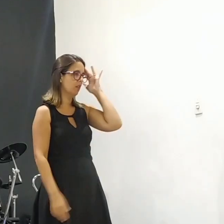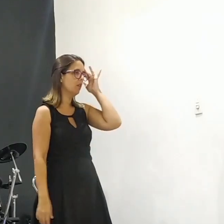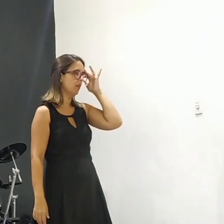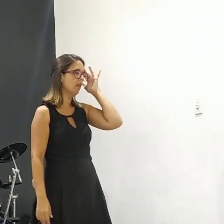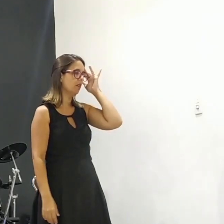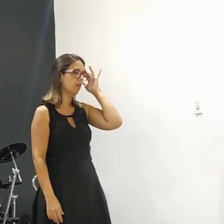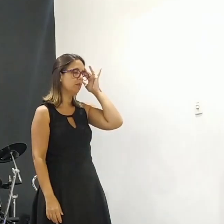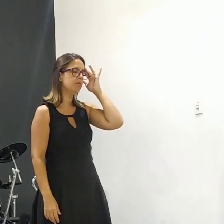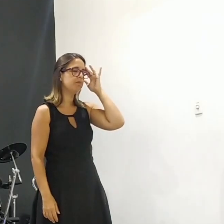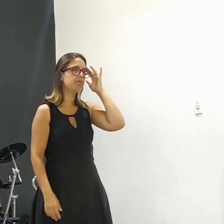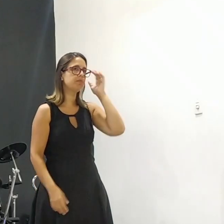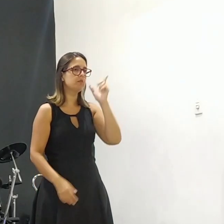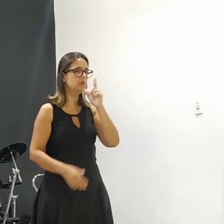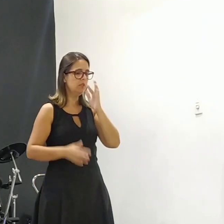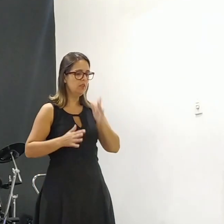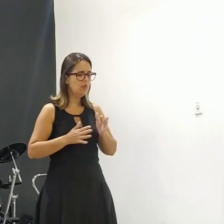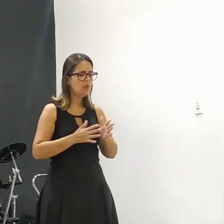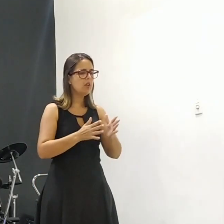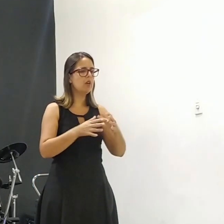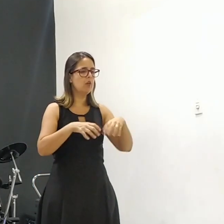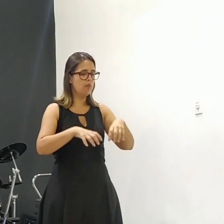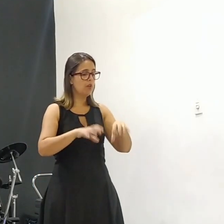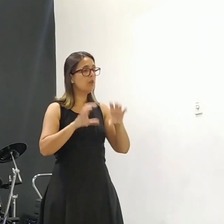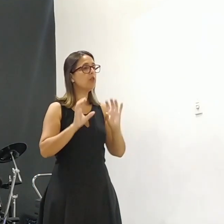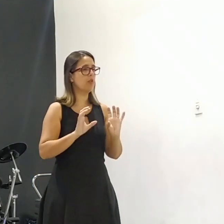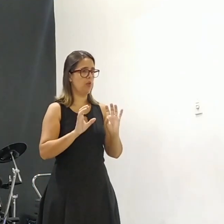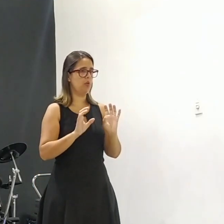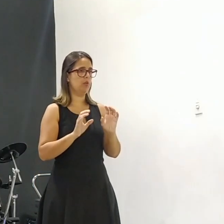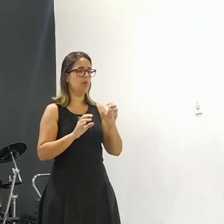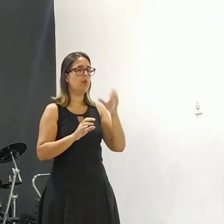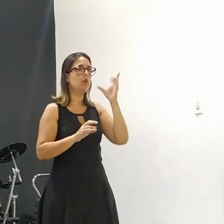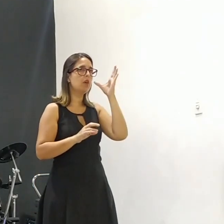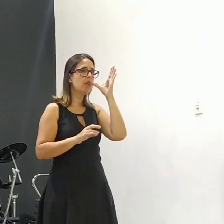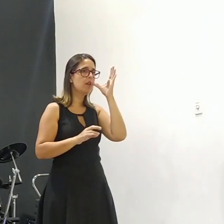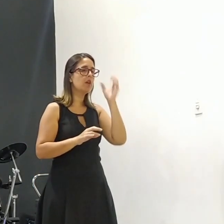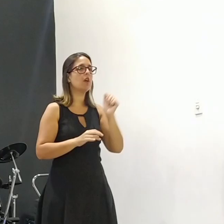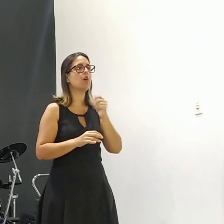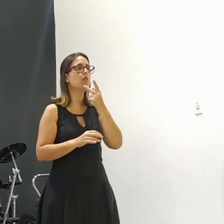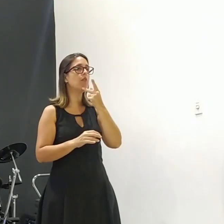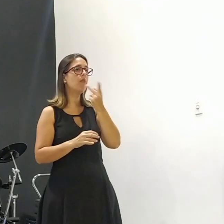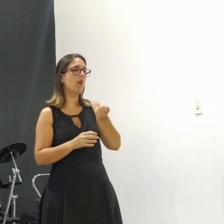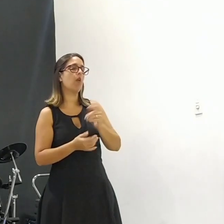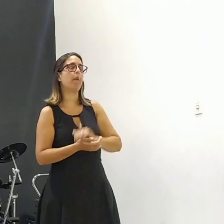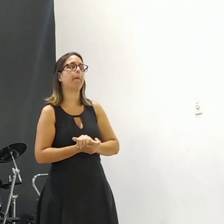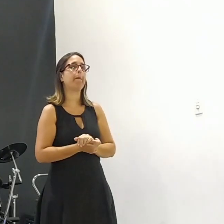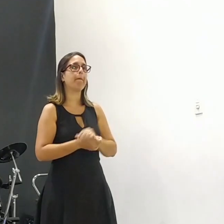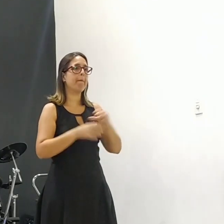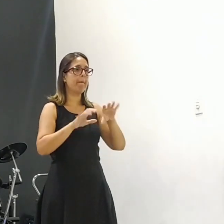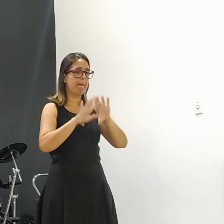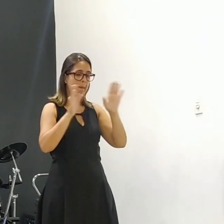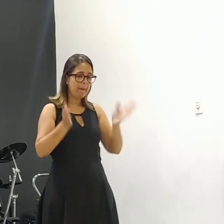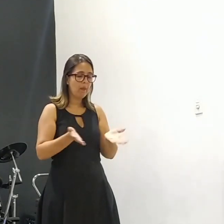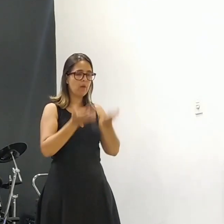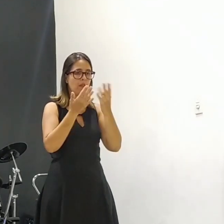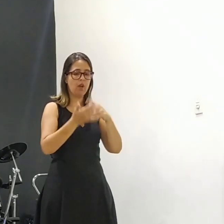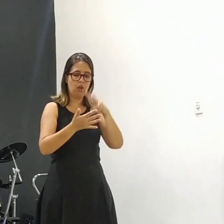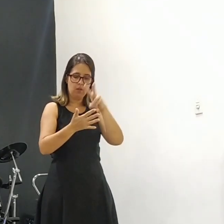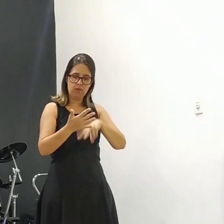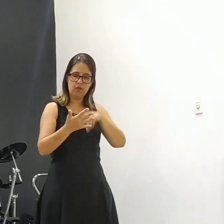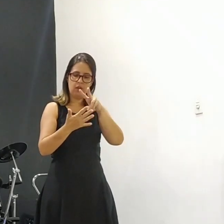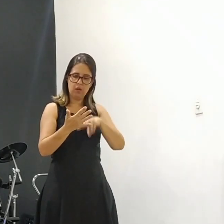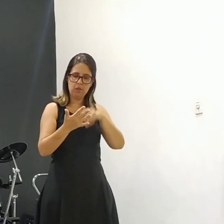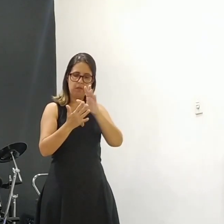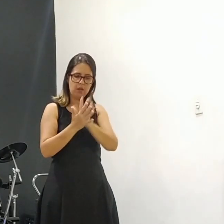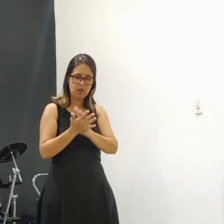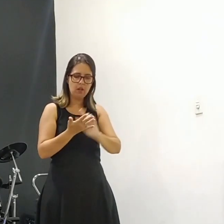Filho que vem do trono. Foi isso que Ezequiel falou, que vem lá do altar de Deus. E quando tu abre a Bíblia, tu começa ali a ler a